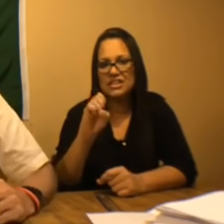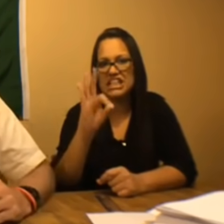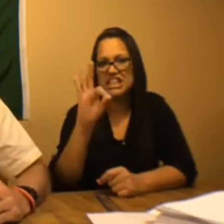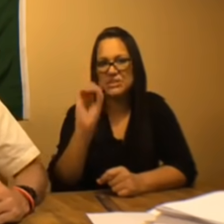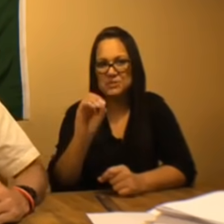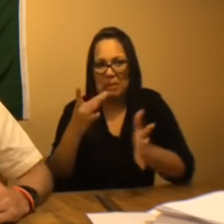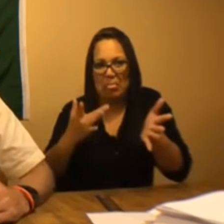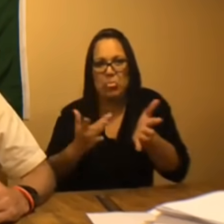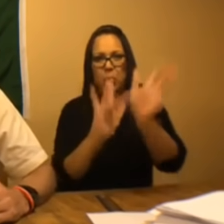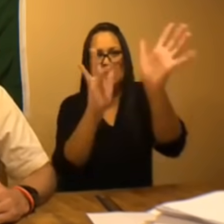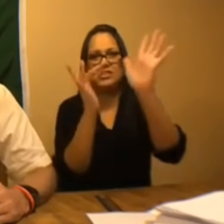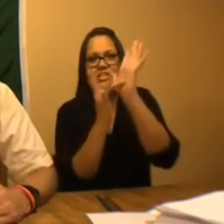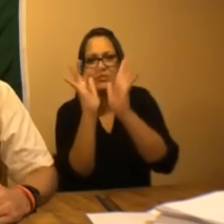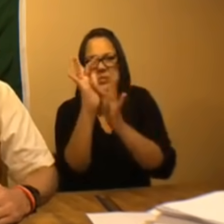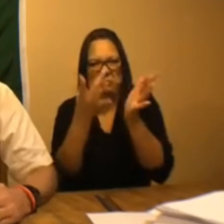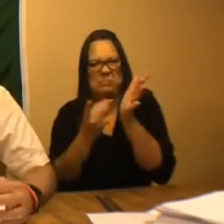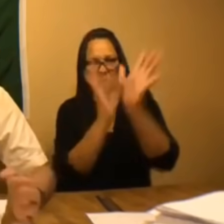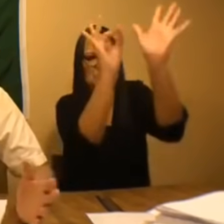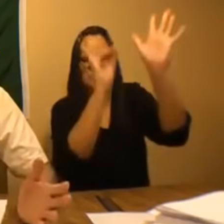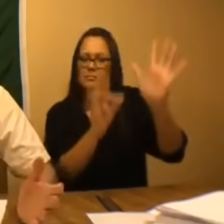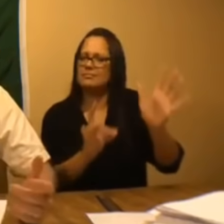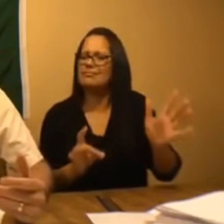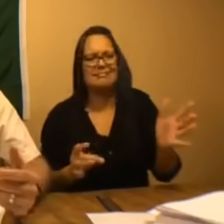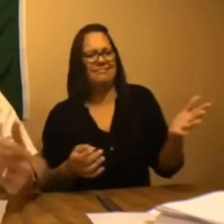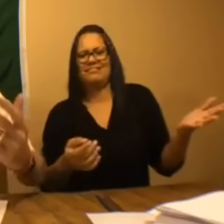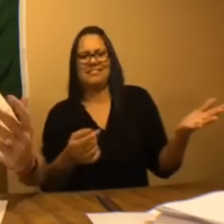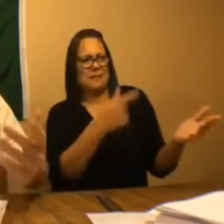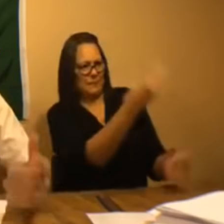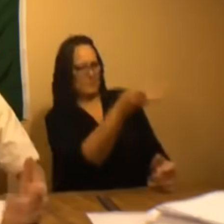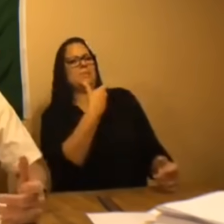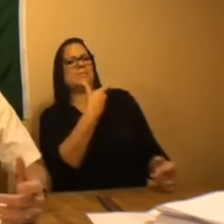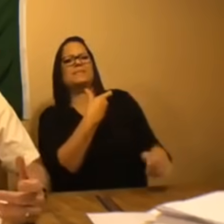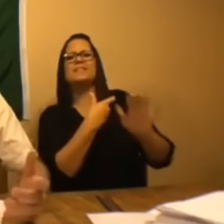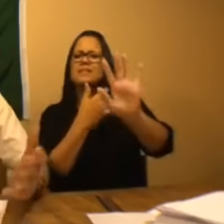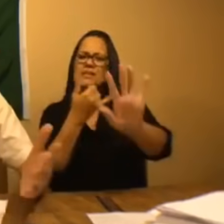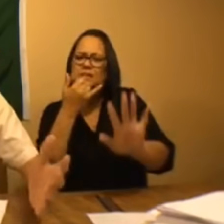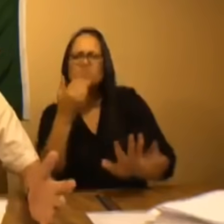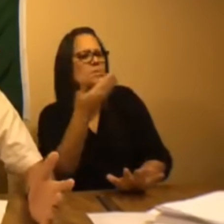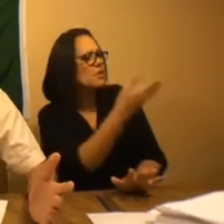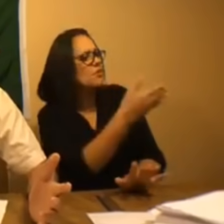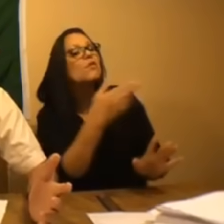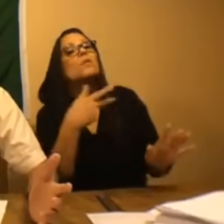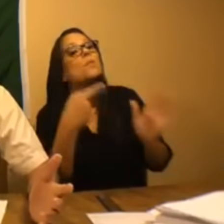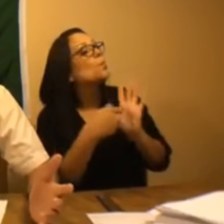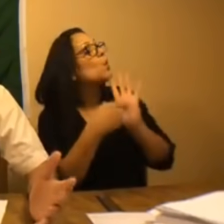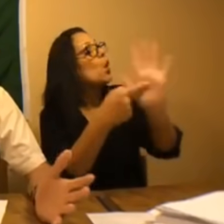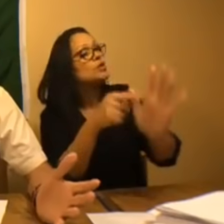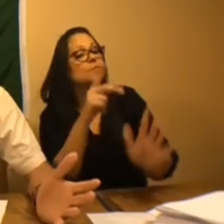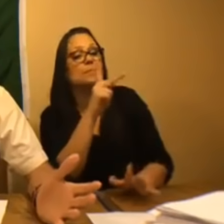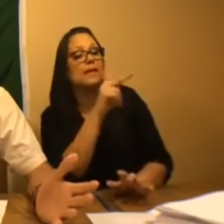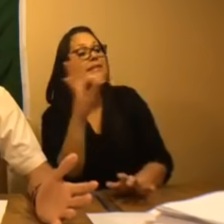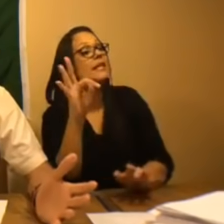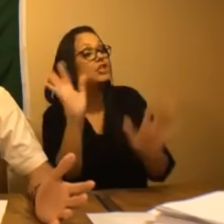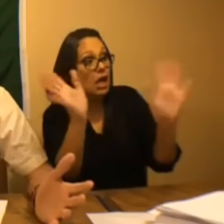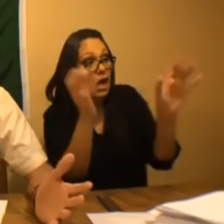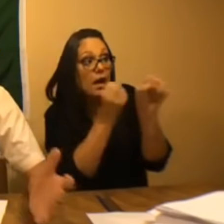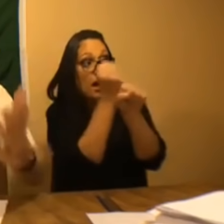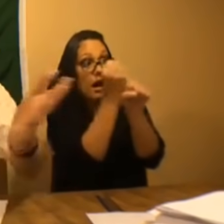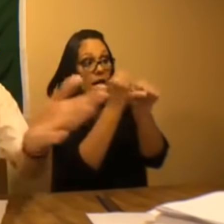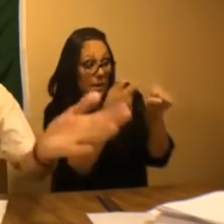sei como me chamar, Eli. Não sei, tá certo? É o que, em vez de ele mostrar o que o PT fez ao longo de 3 anos de